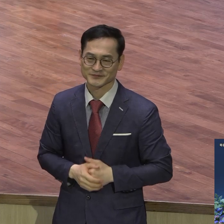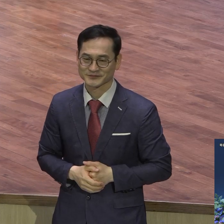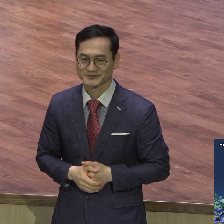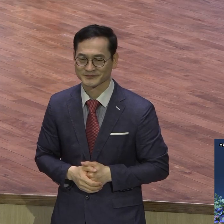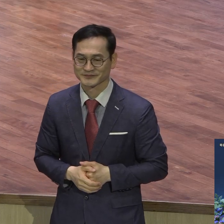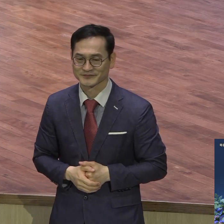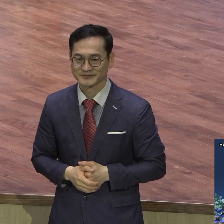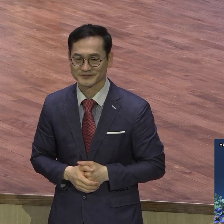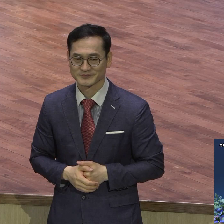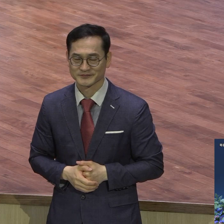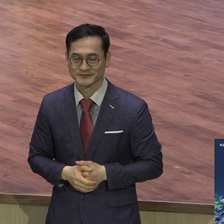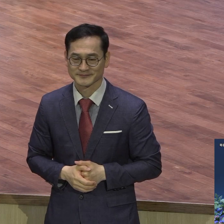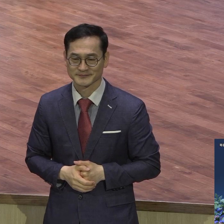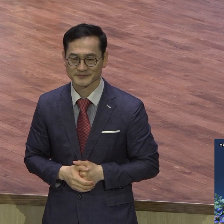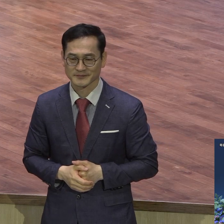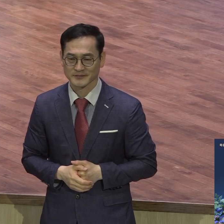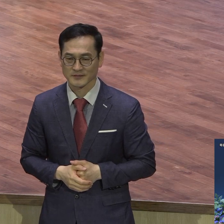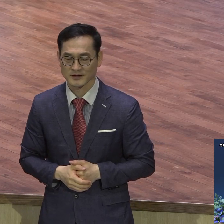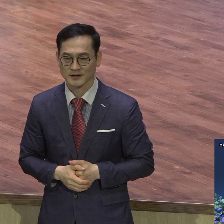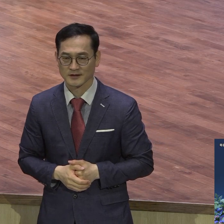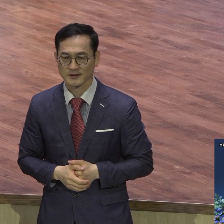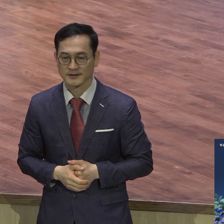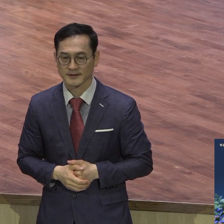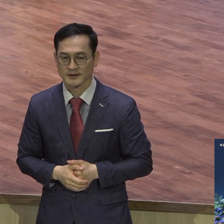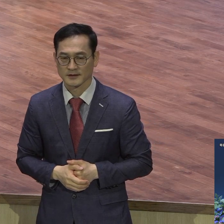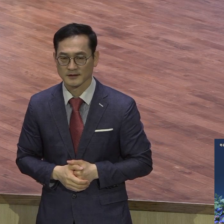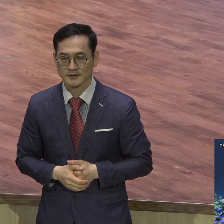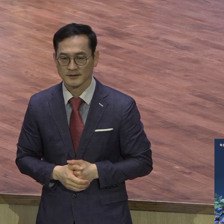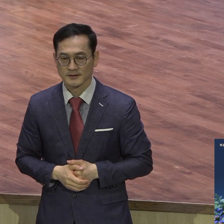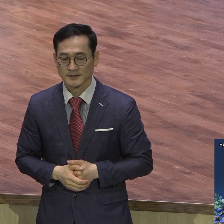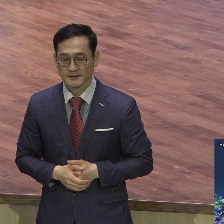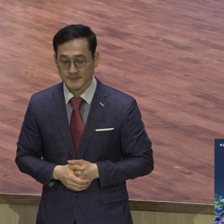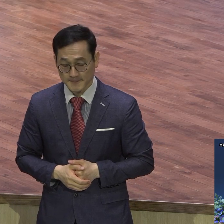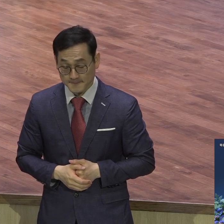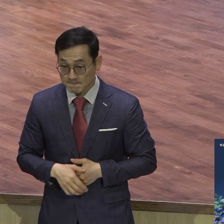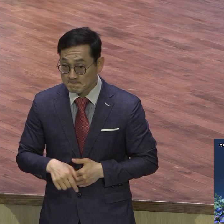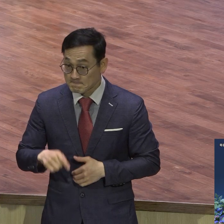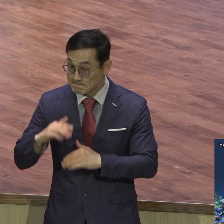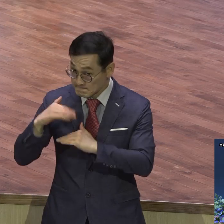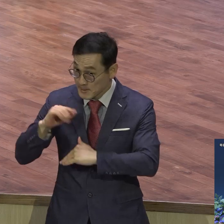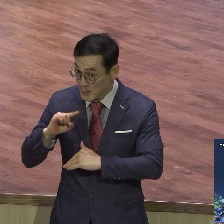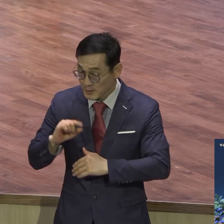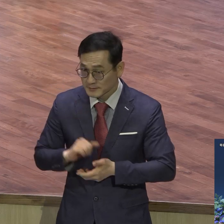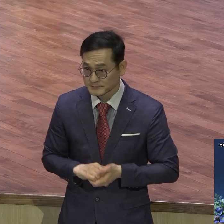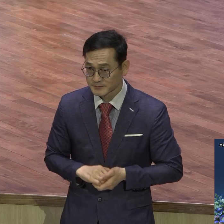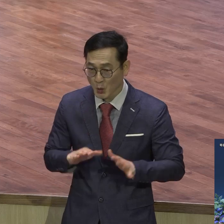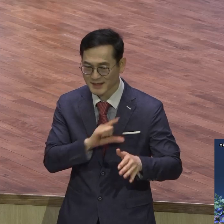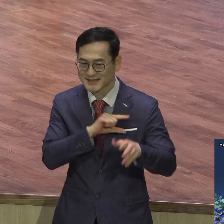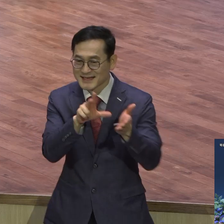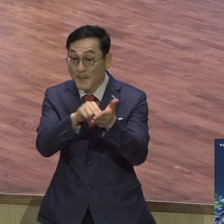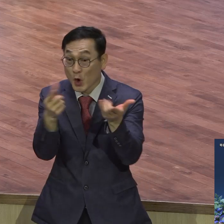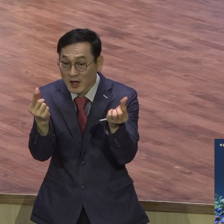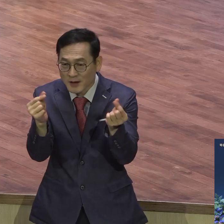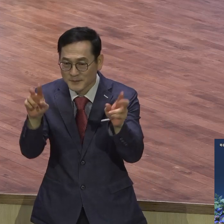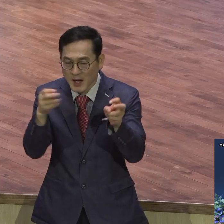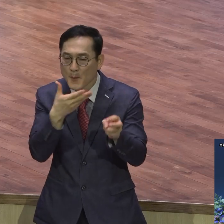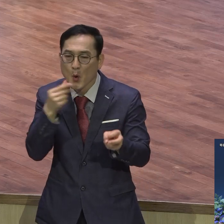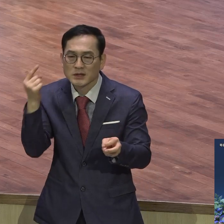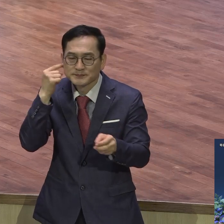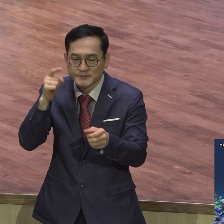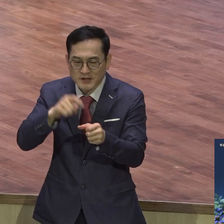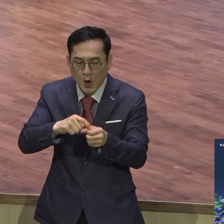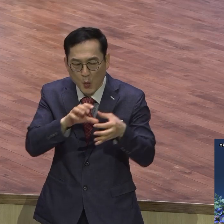계십니다. 오늘 본문 말씀을 통해서 강조하는 것이 뭐냐. 오늘 제목입니다. 보금적 관계 회복을